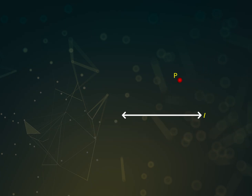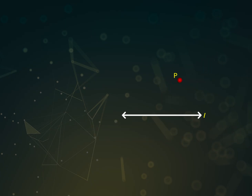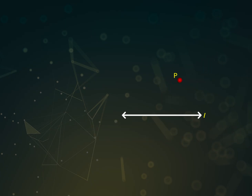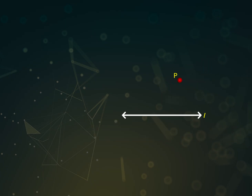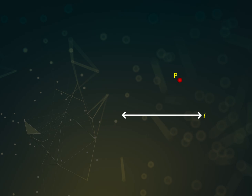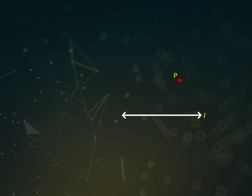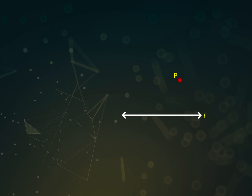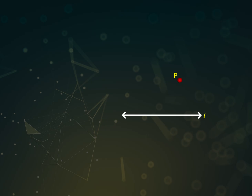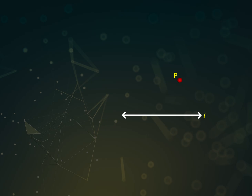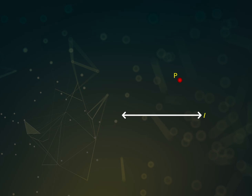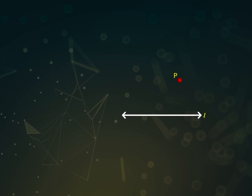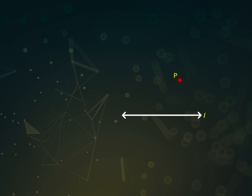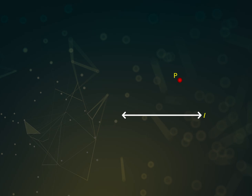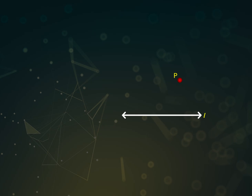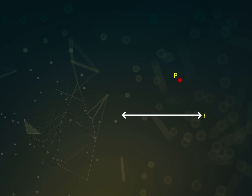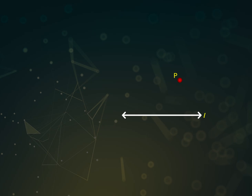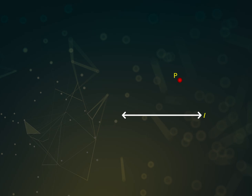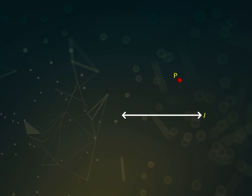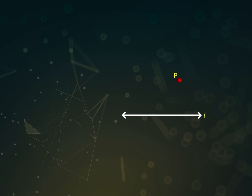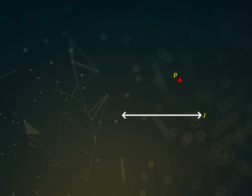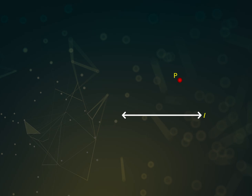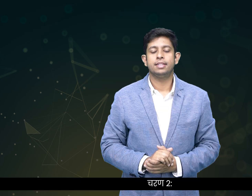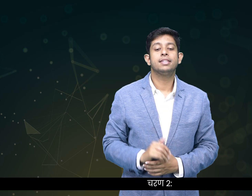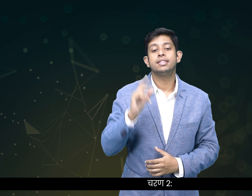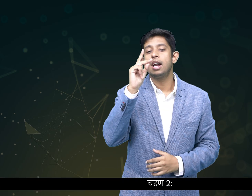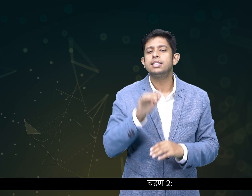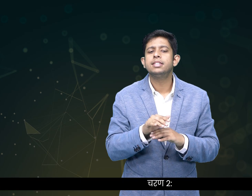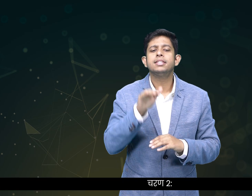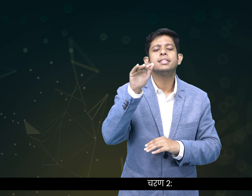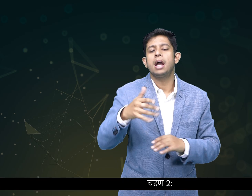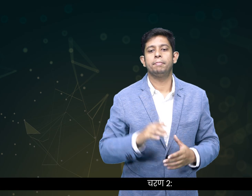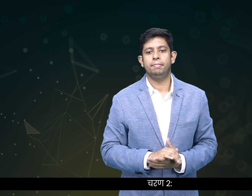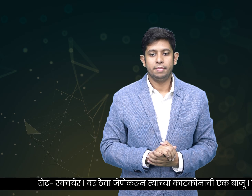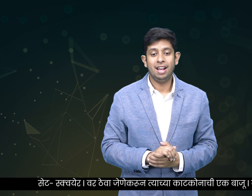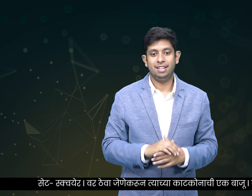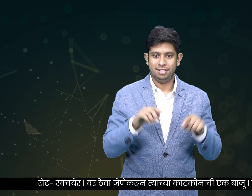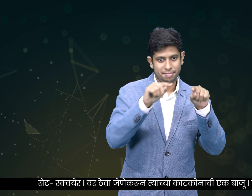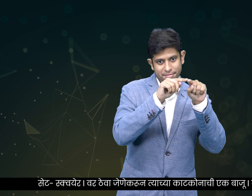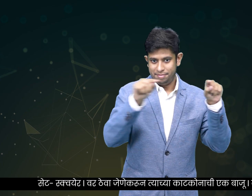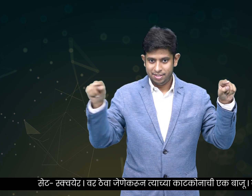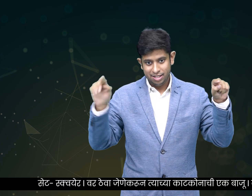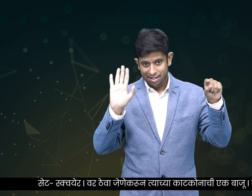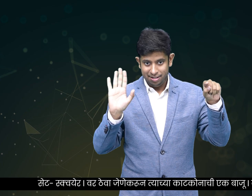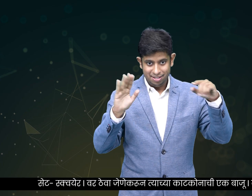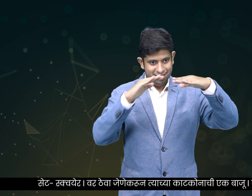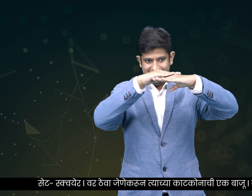चरण 2, सेट स्क्वेअर 1 वर ठेवा